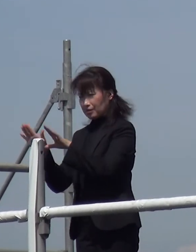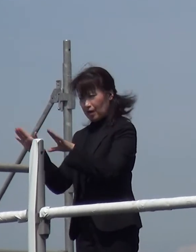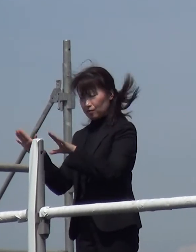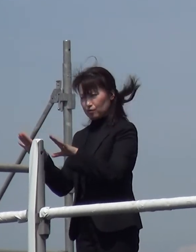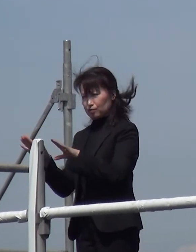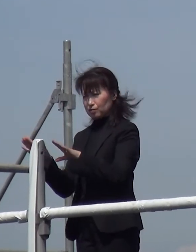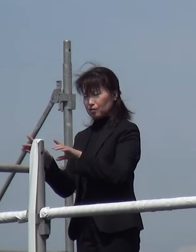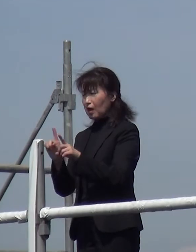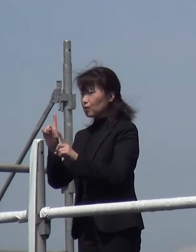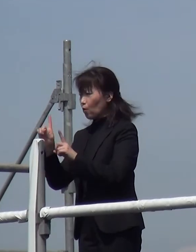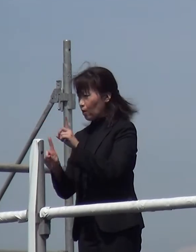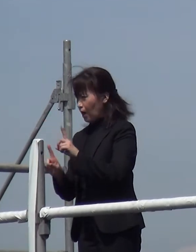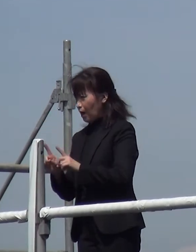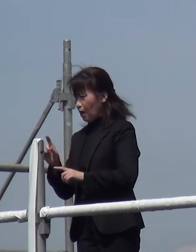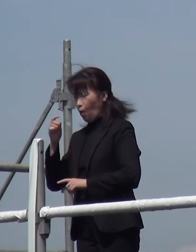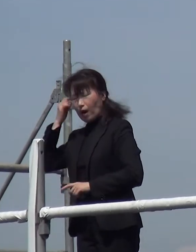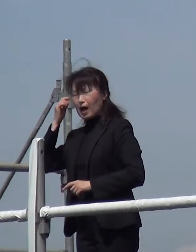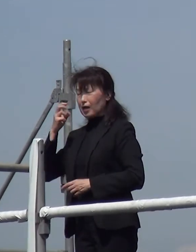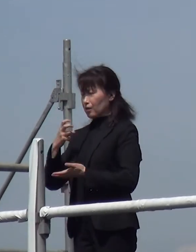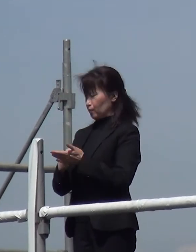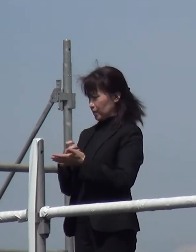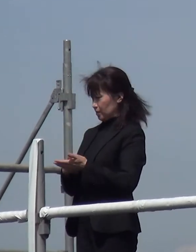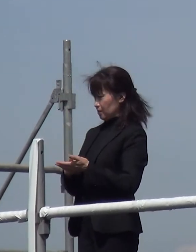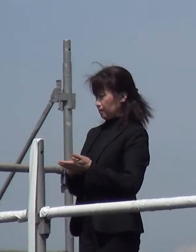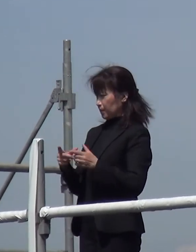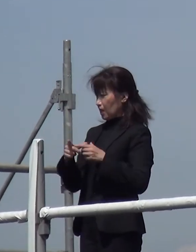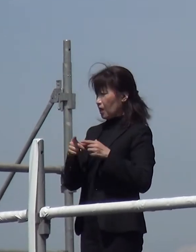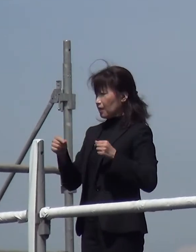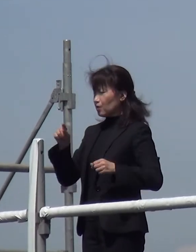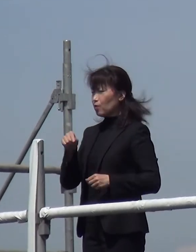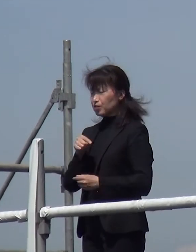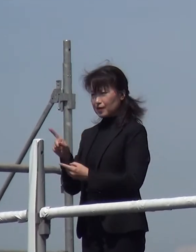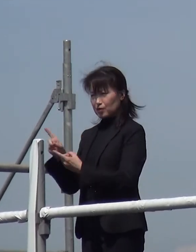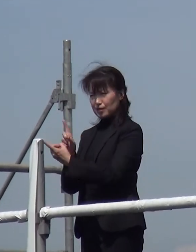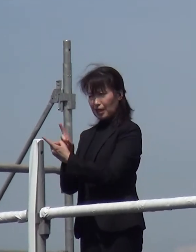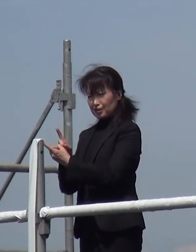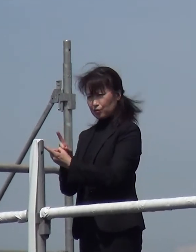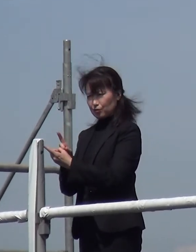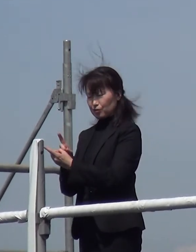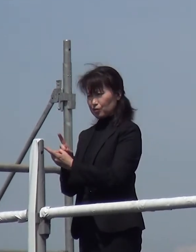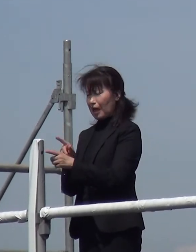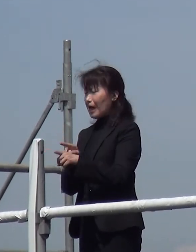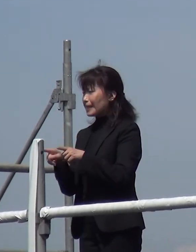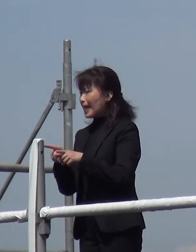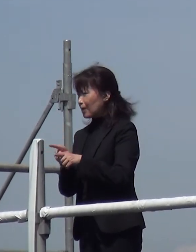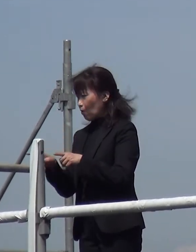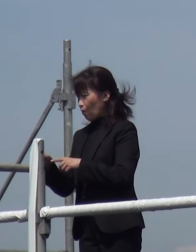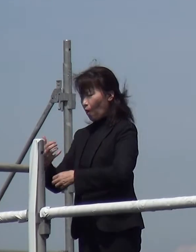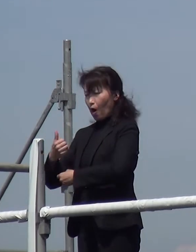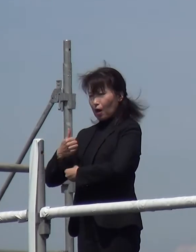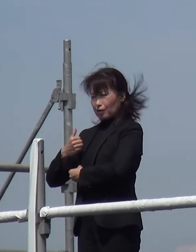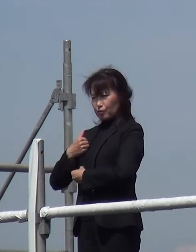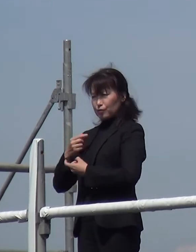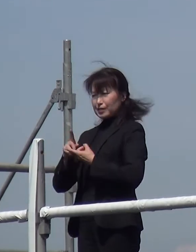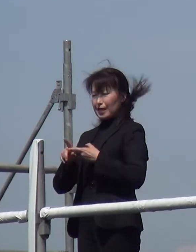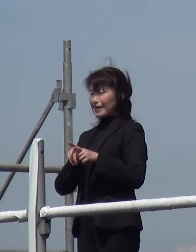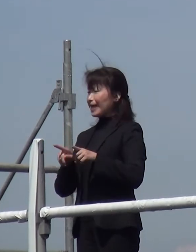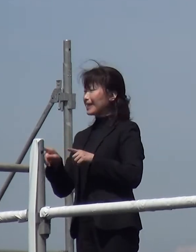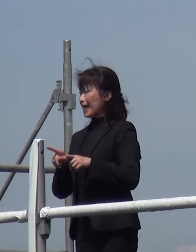その時ですね、日本人はそれに対する抵抗というものを軍事的な抵抗です